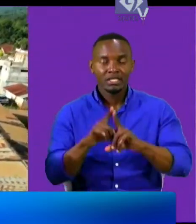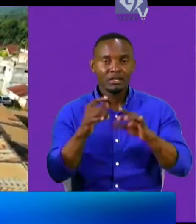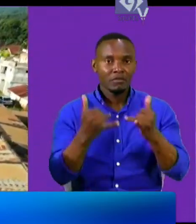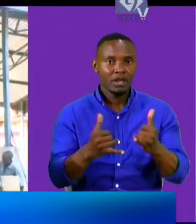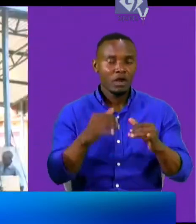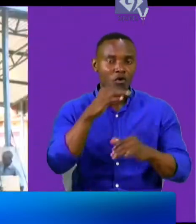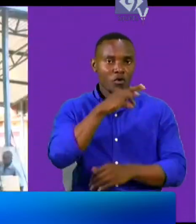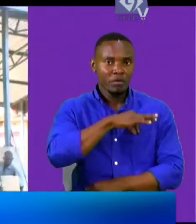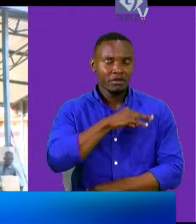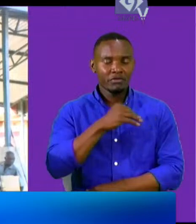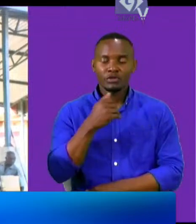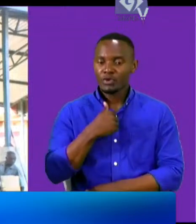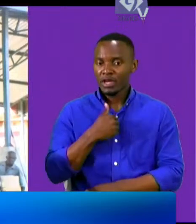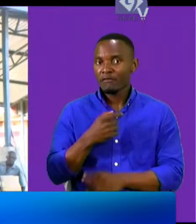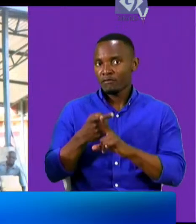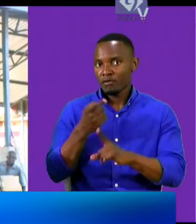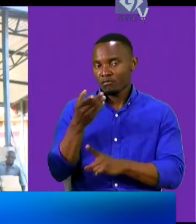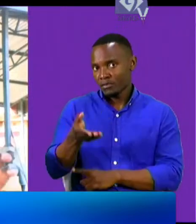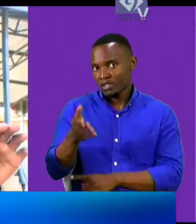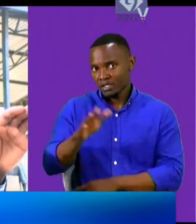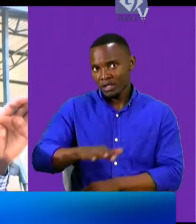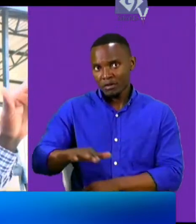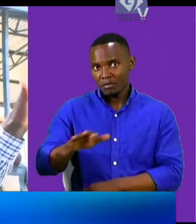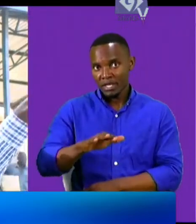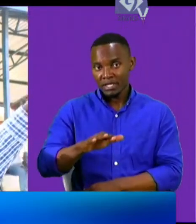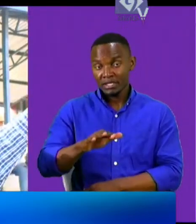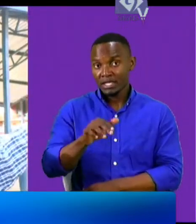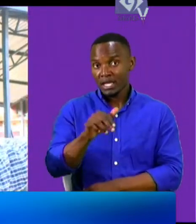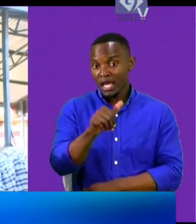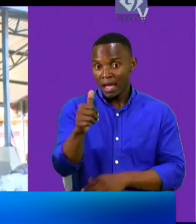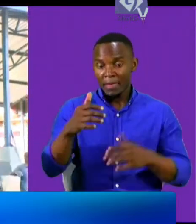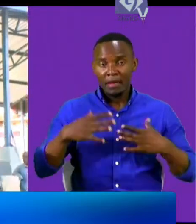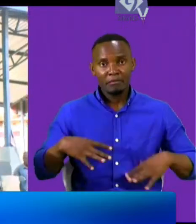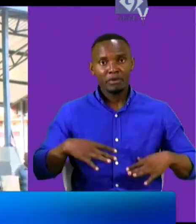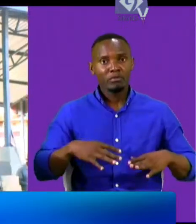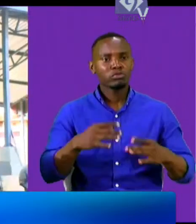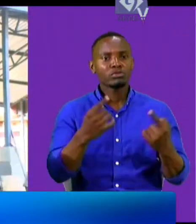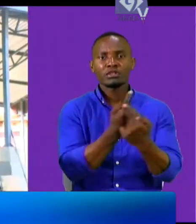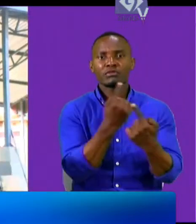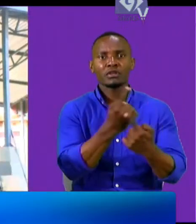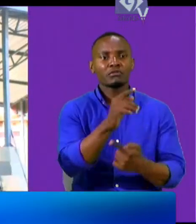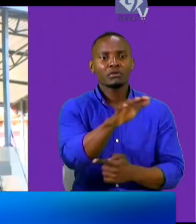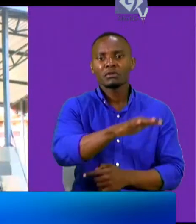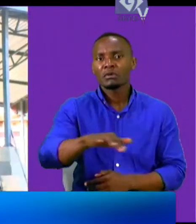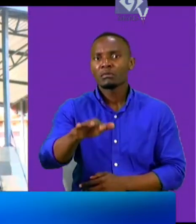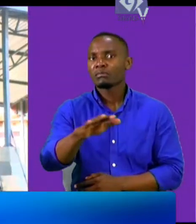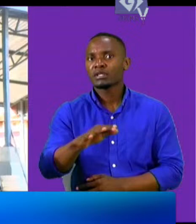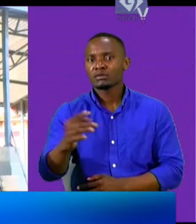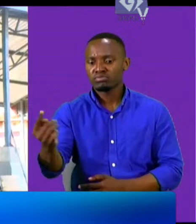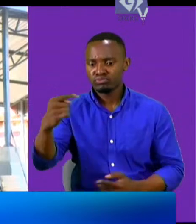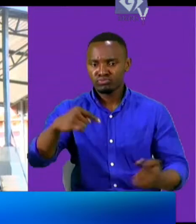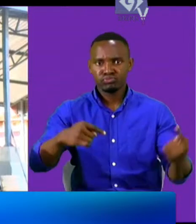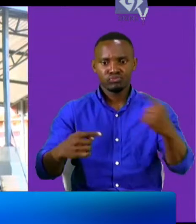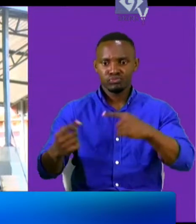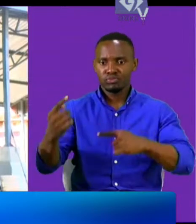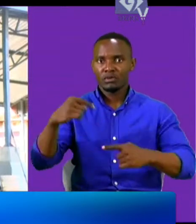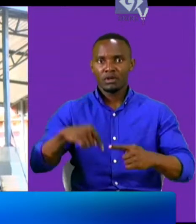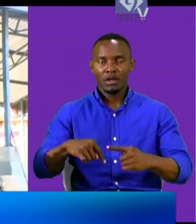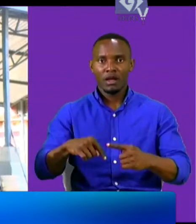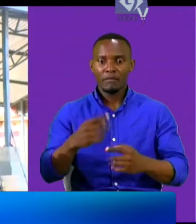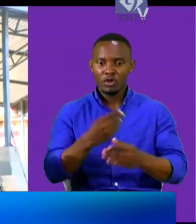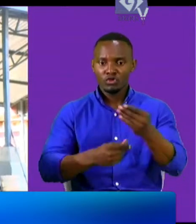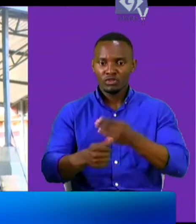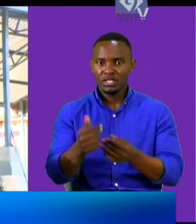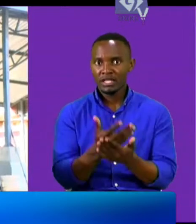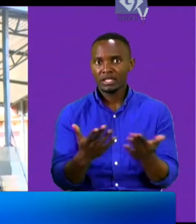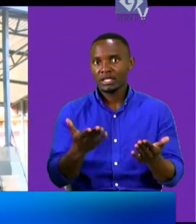hii area hapa Togonye. Kuna watu watatoka pande zote za Mugamba Ziora, Mumboini kukuja hapa kuleta vitu sawa za kuuza